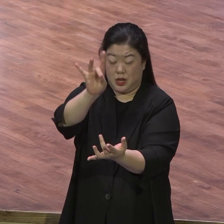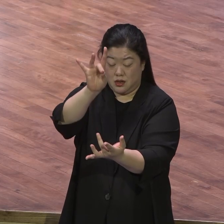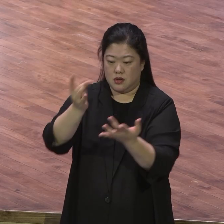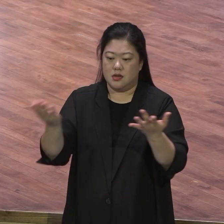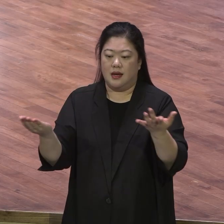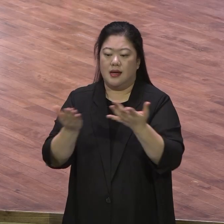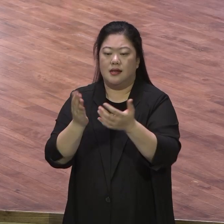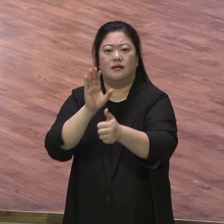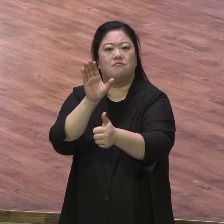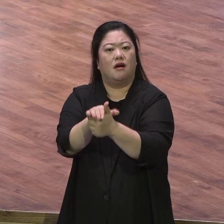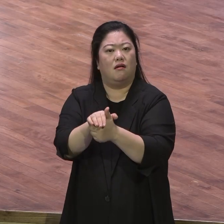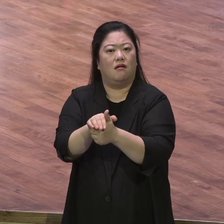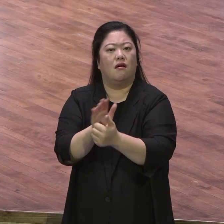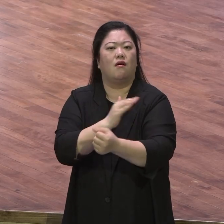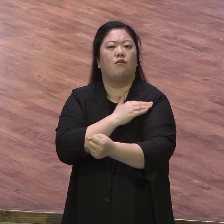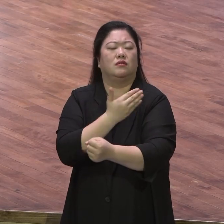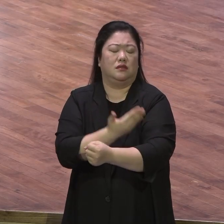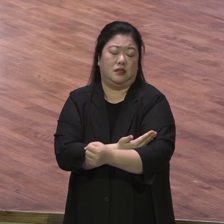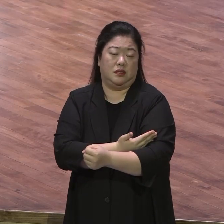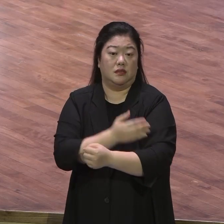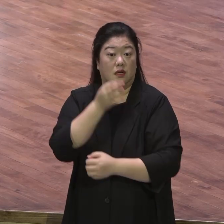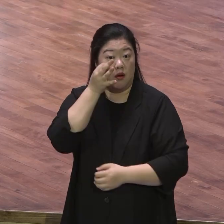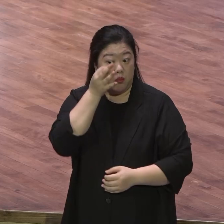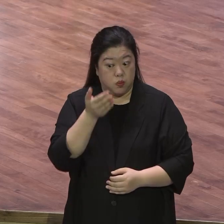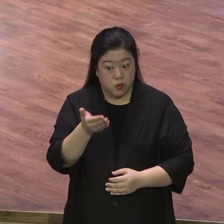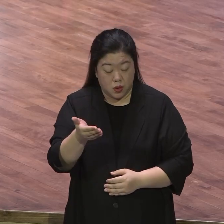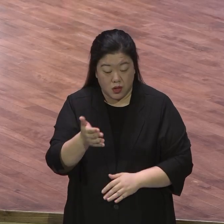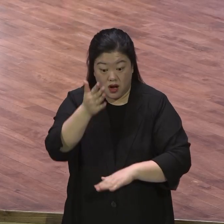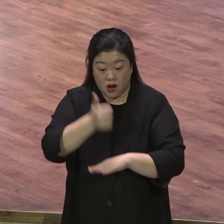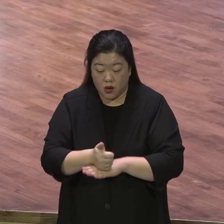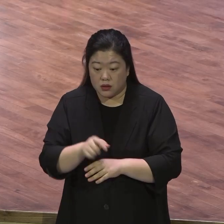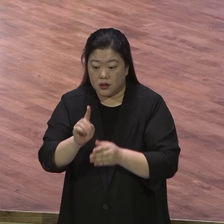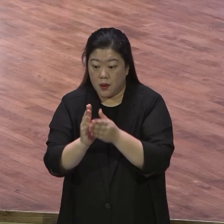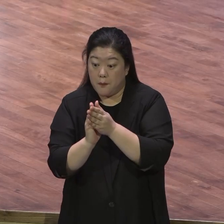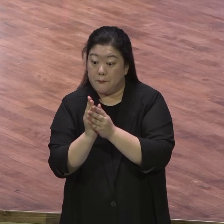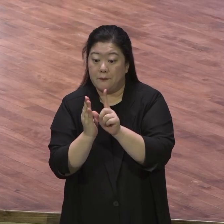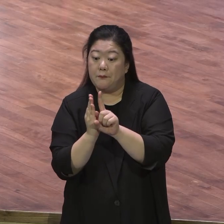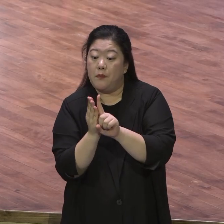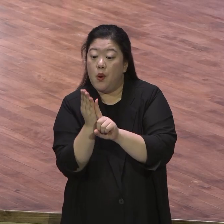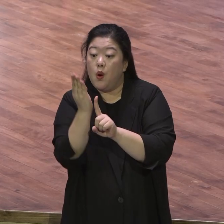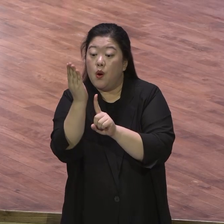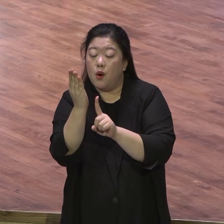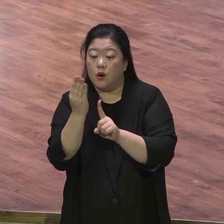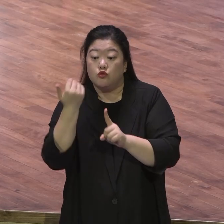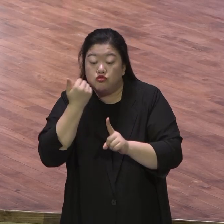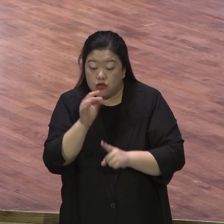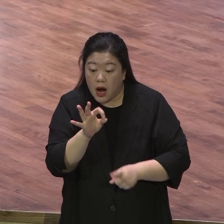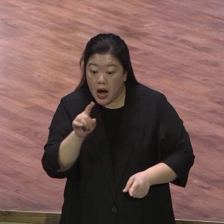이것을 분명히 함으로써 더 이상 도전하지 마라 도전하지 마라